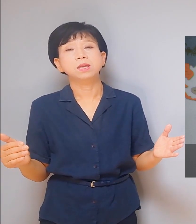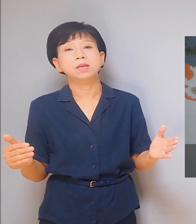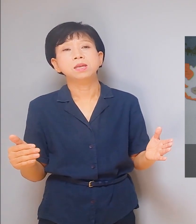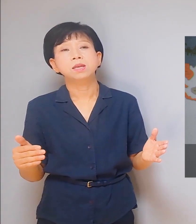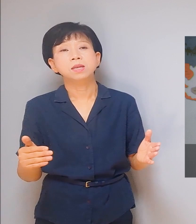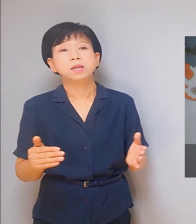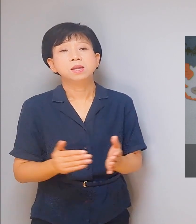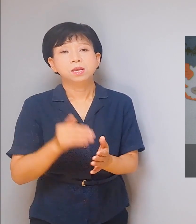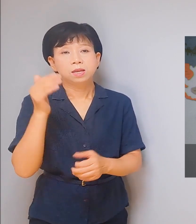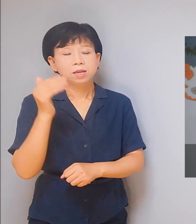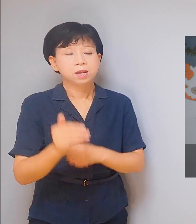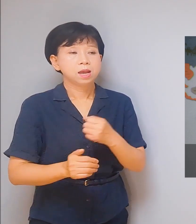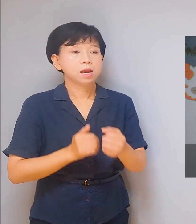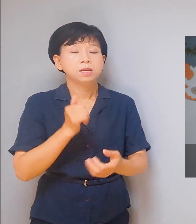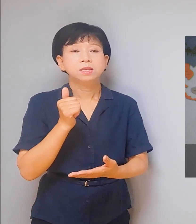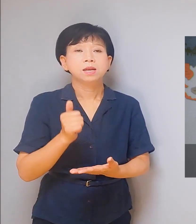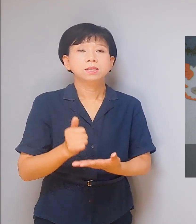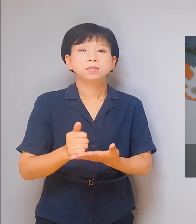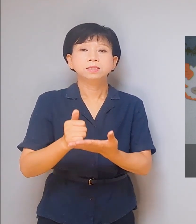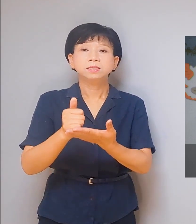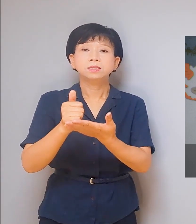삼으셨네.